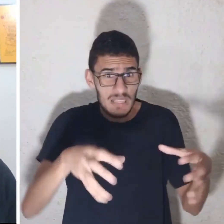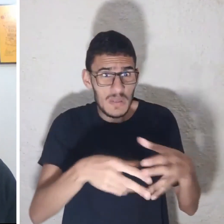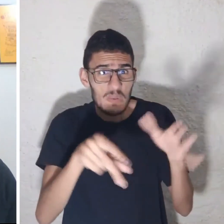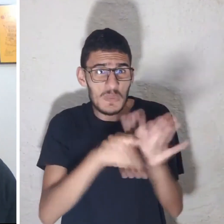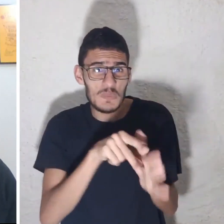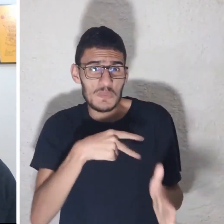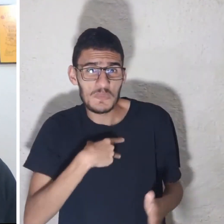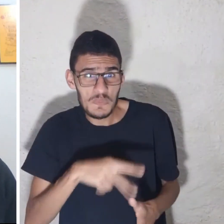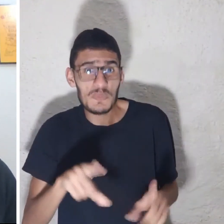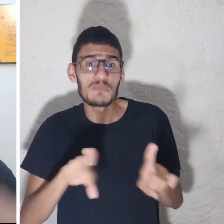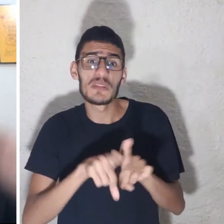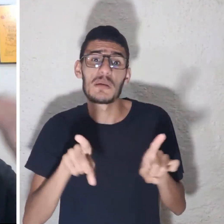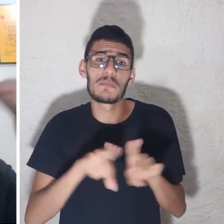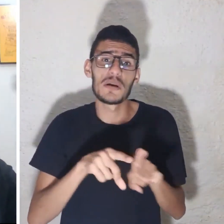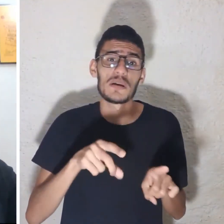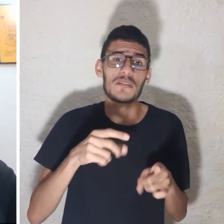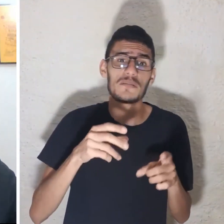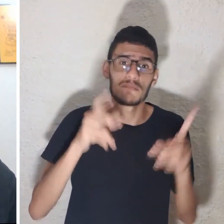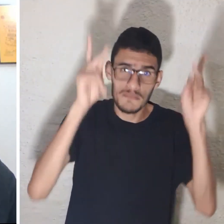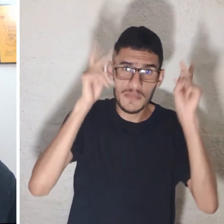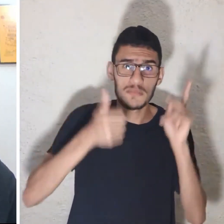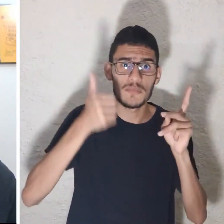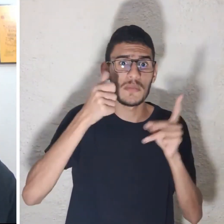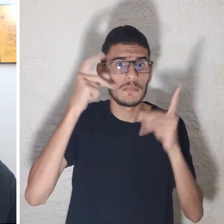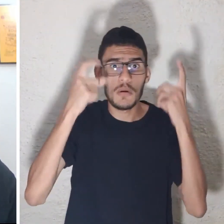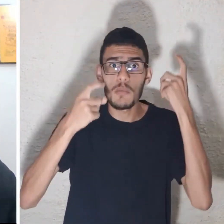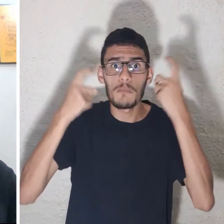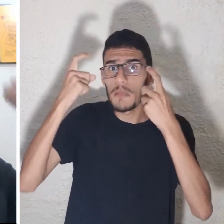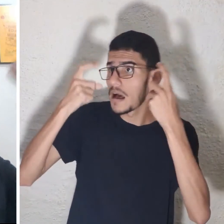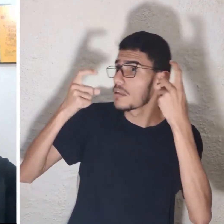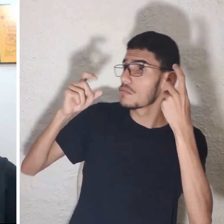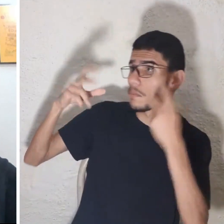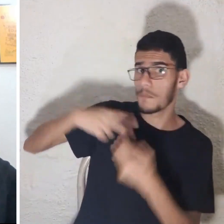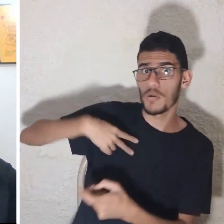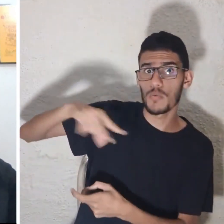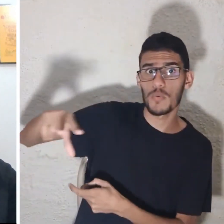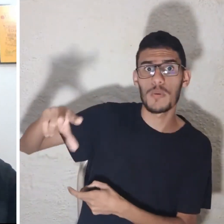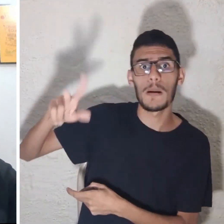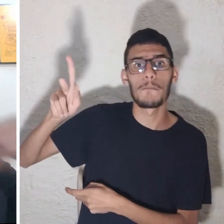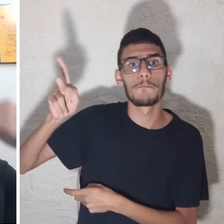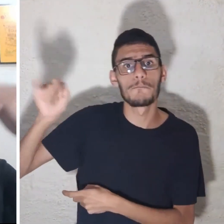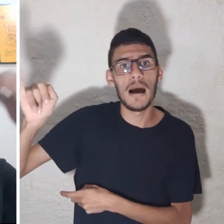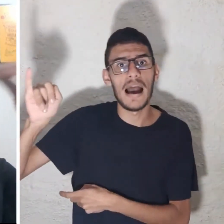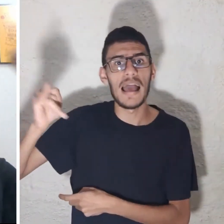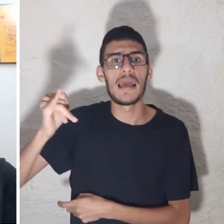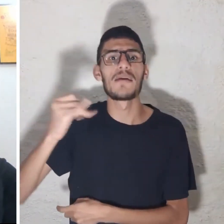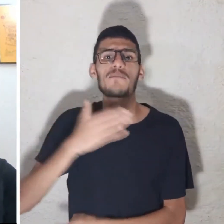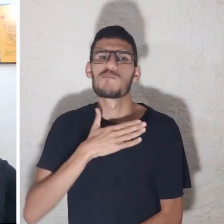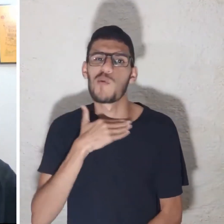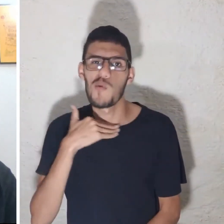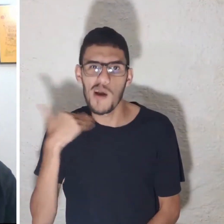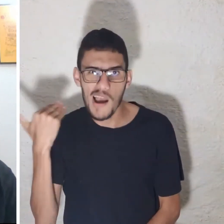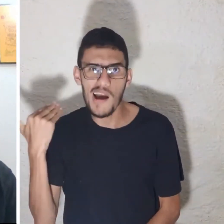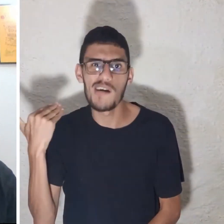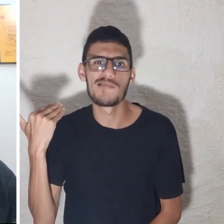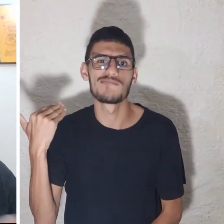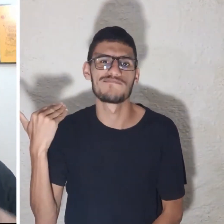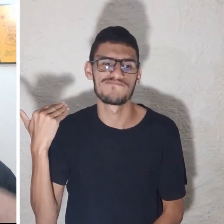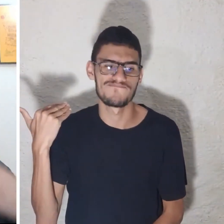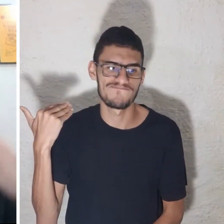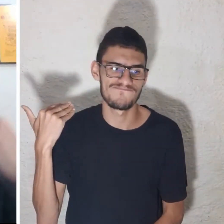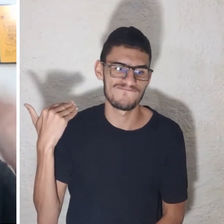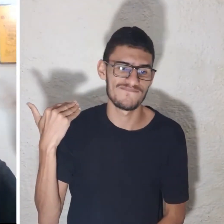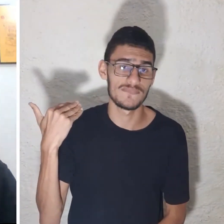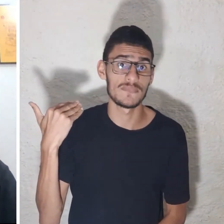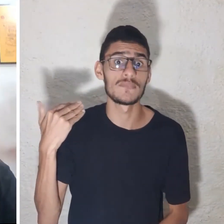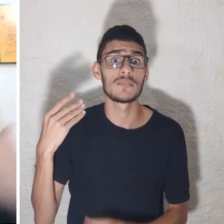de portugueses. Ele também se preocupava bastante com o que estava acontecendo lá em Portugal. O pai dele, Dom João VI, faleceu, né?